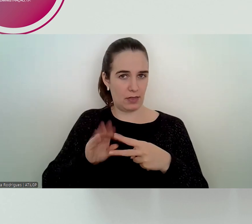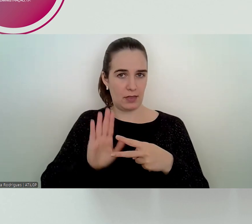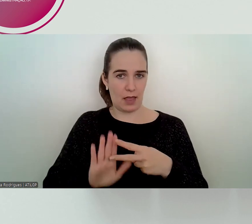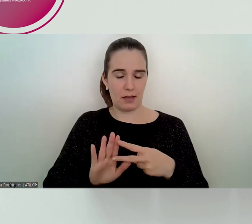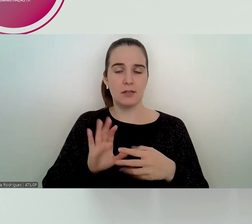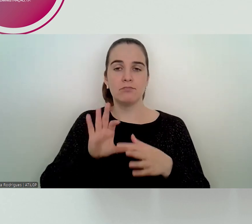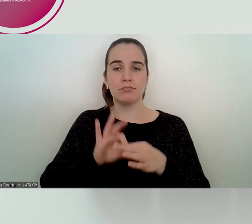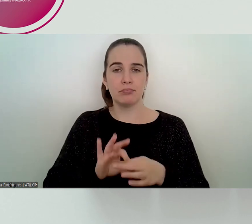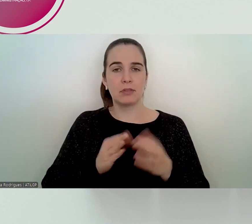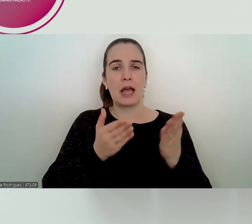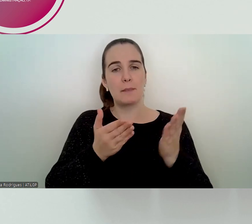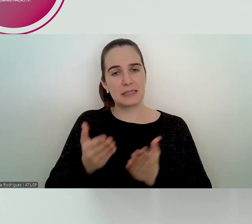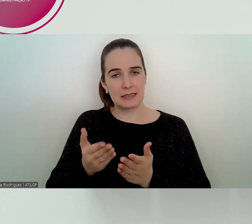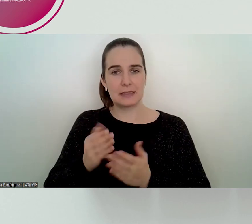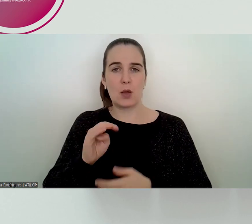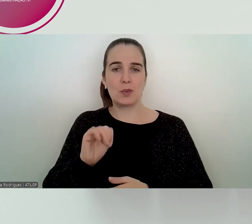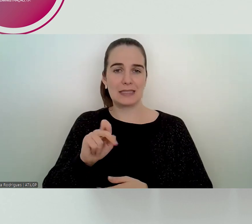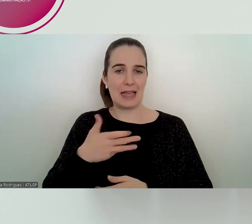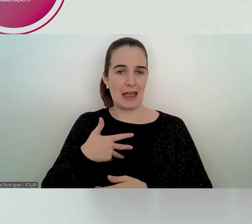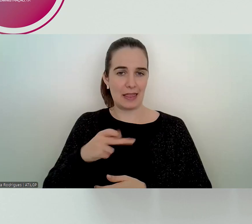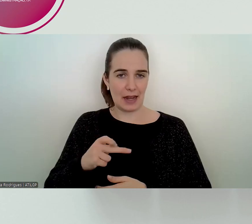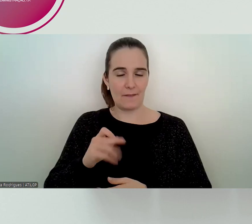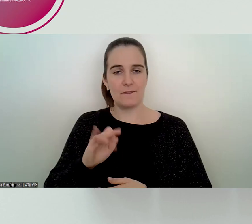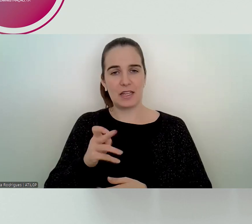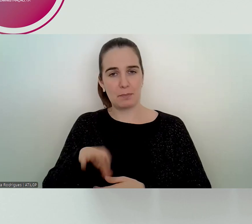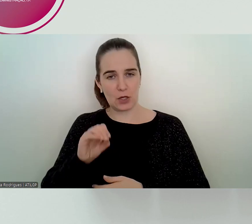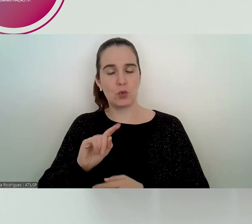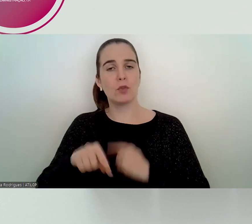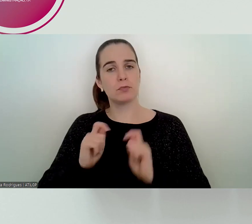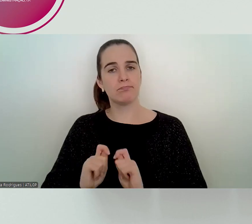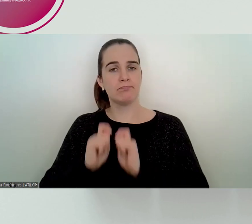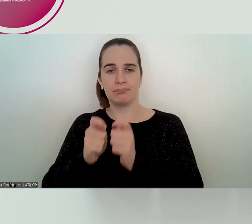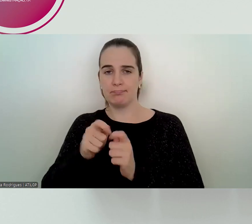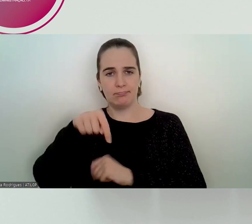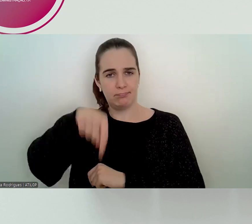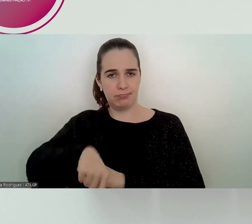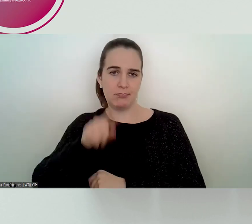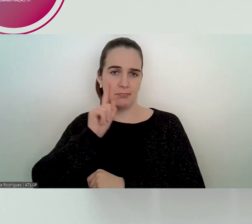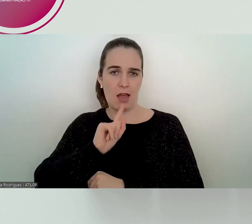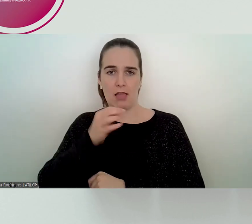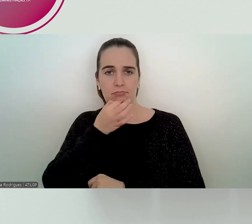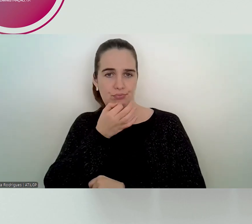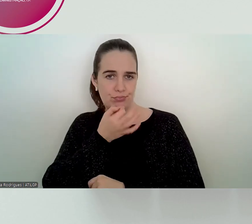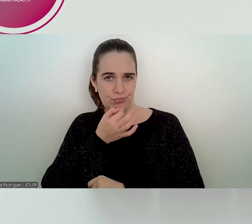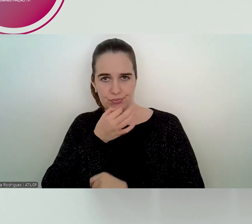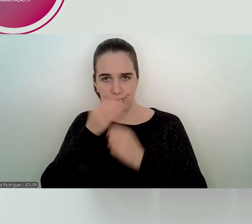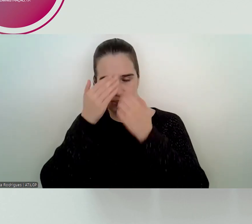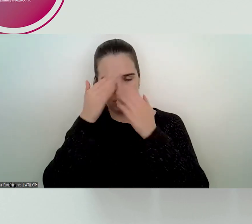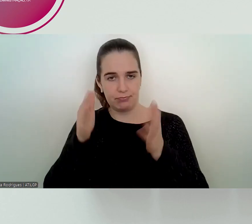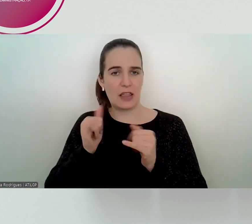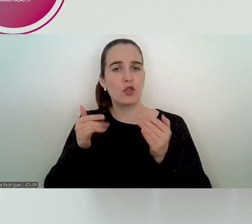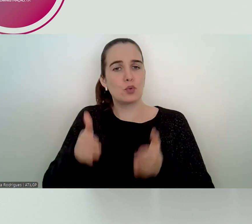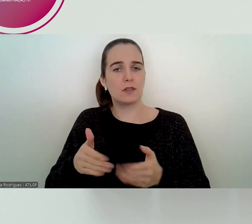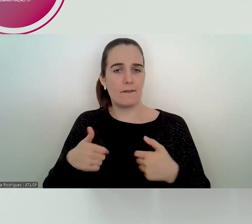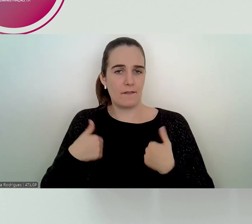de apresentação da senhora professora Sandra Firmino, e depois dava-lhe de imediato a palavra para ela poder fazer uma